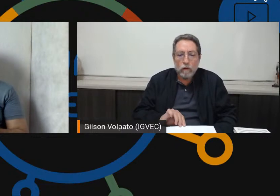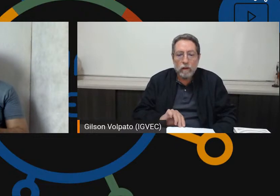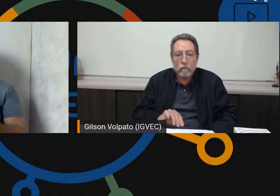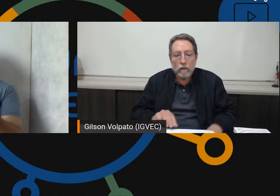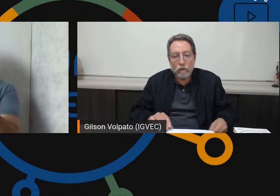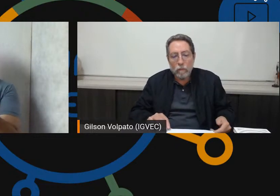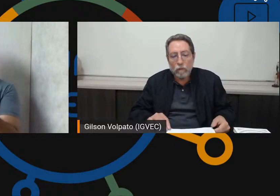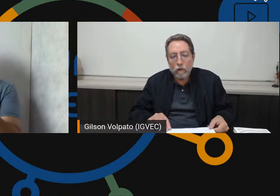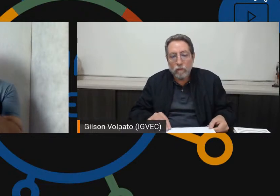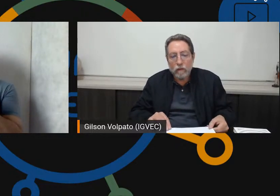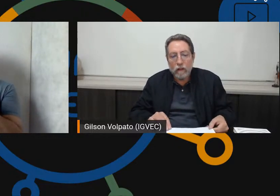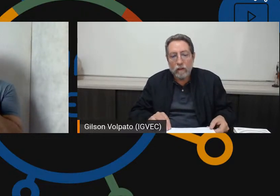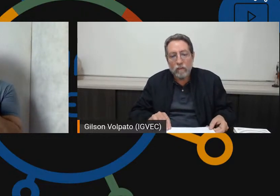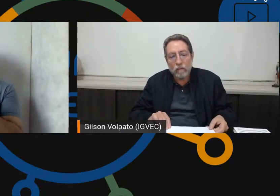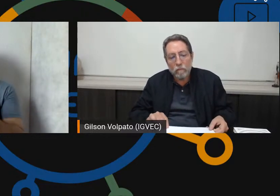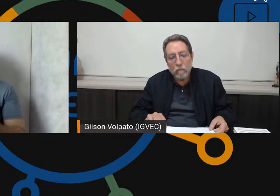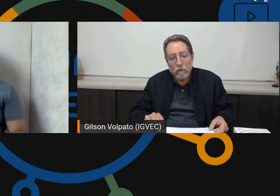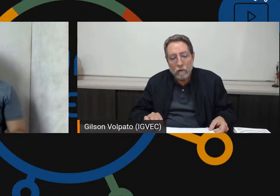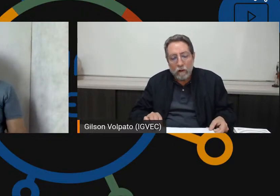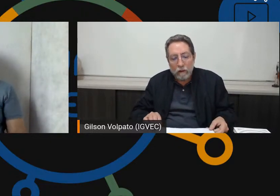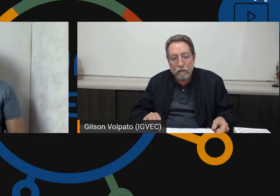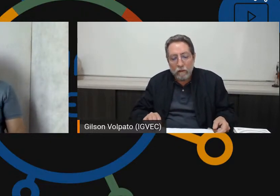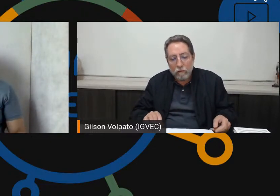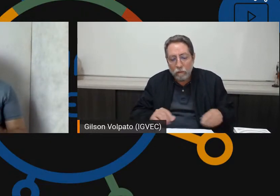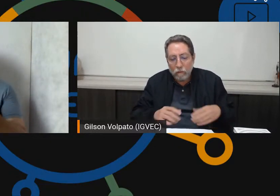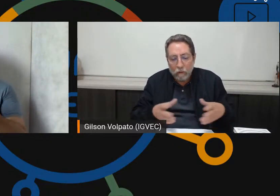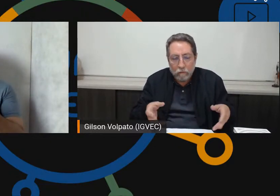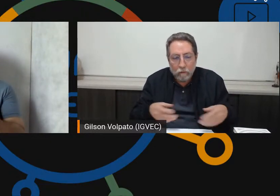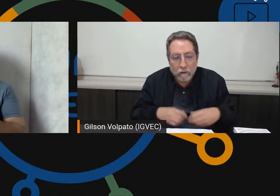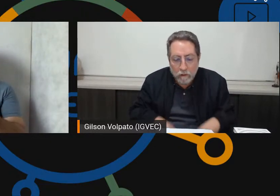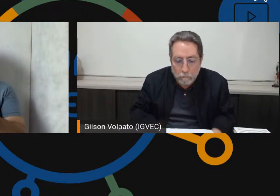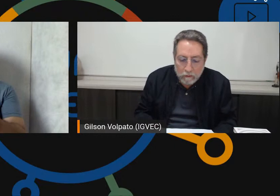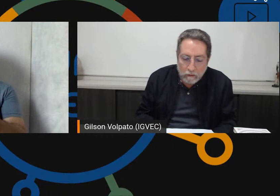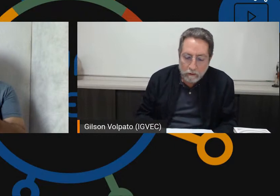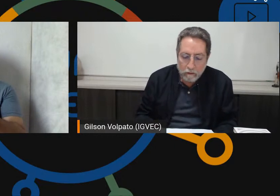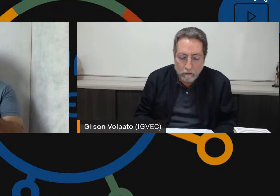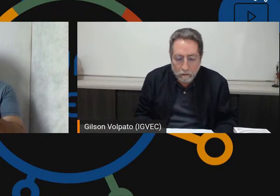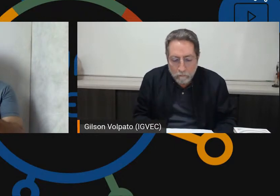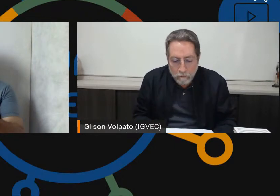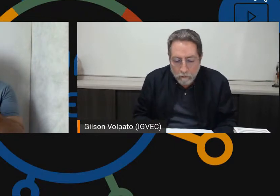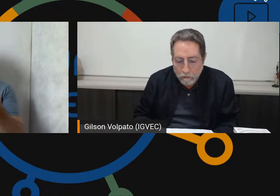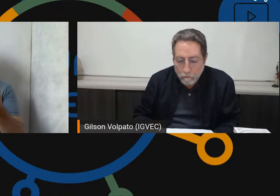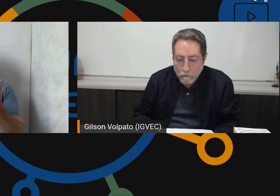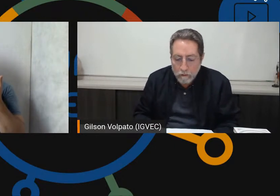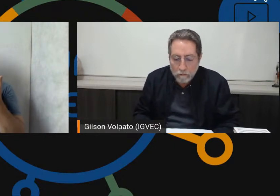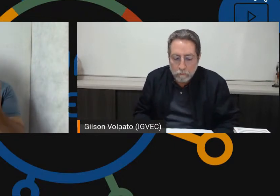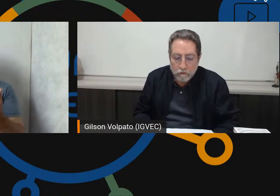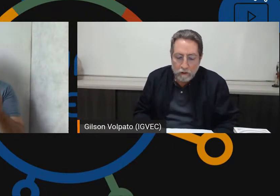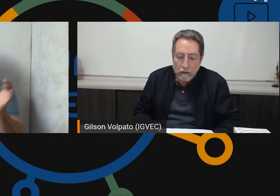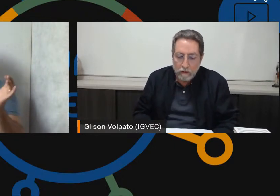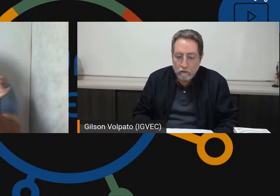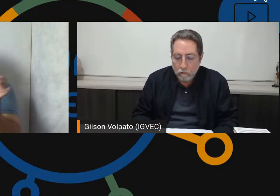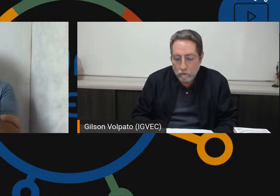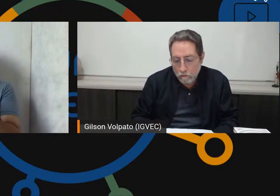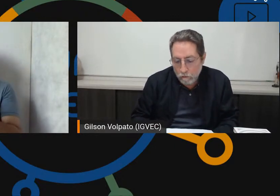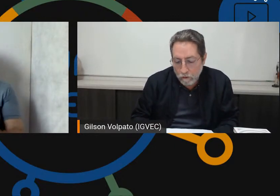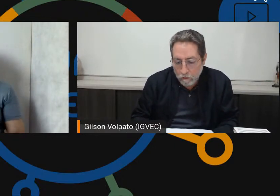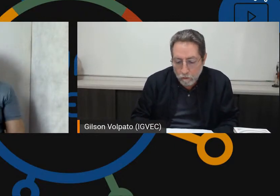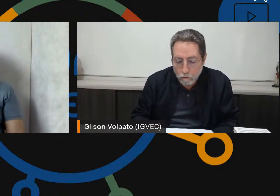também a Joana, que participou do nosso teste. Agradeço a toda a equipe que está aí, né? Edivander,